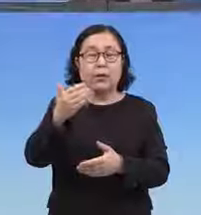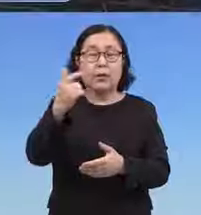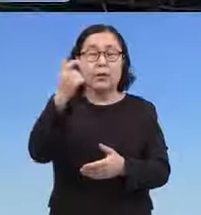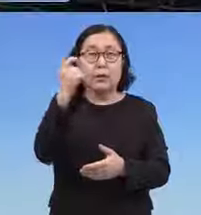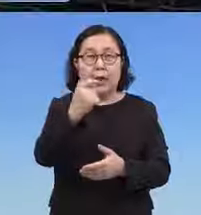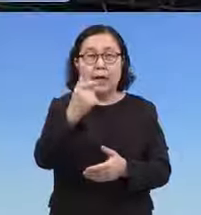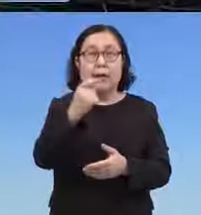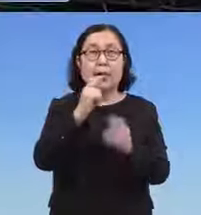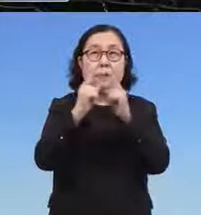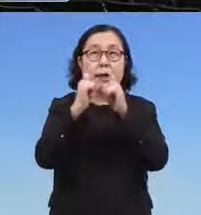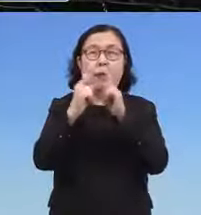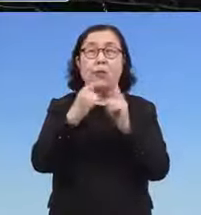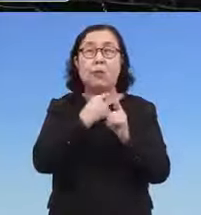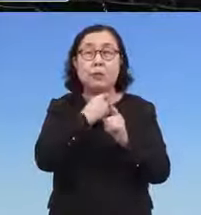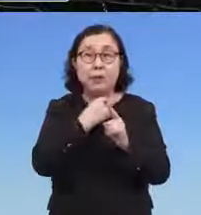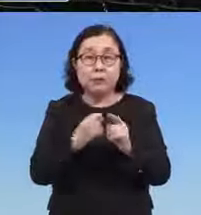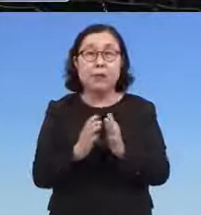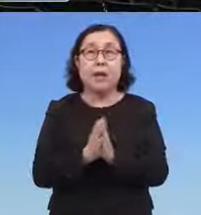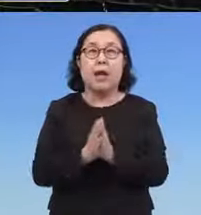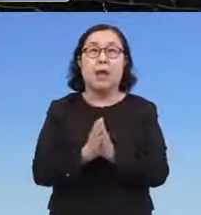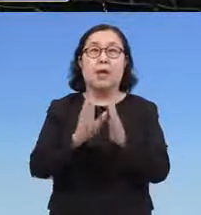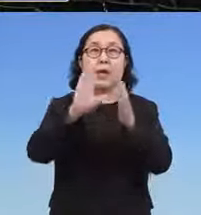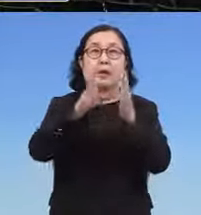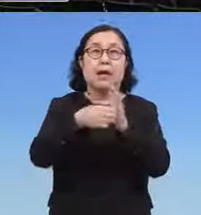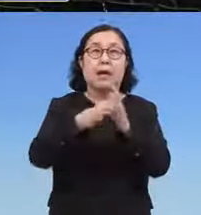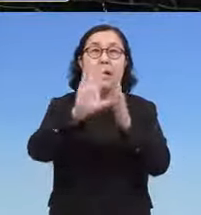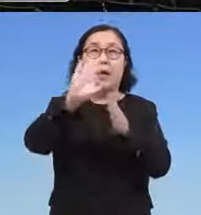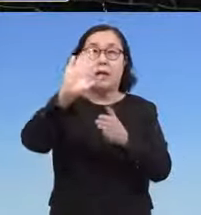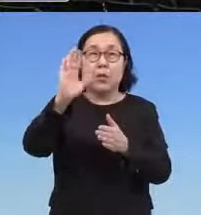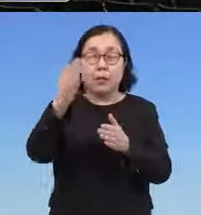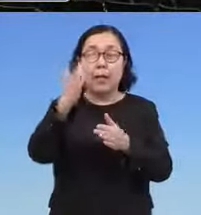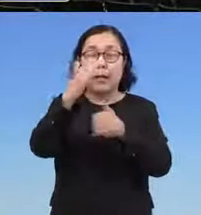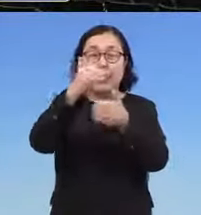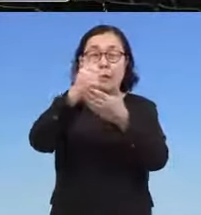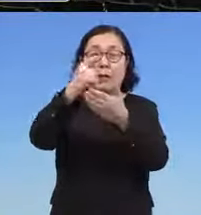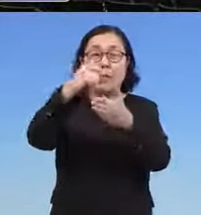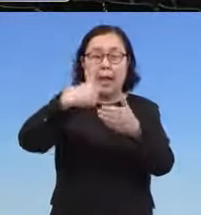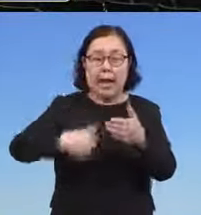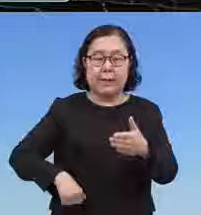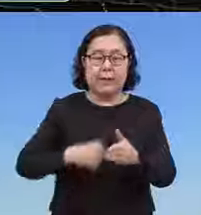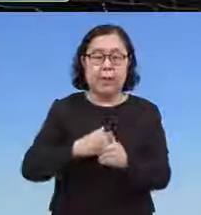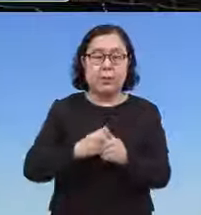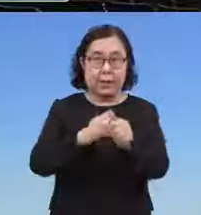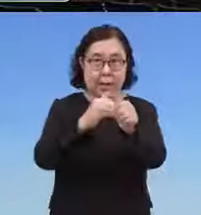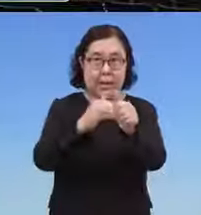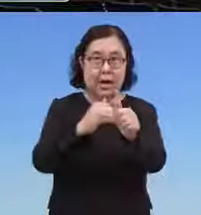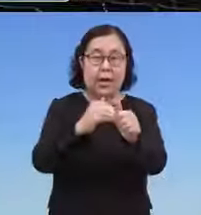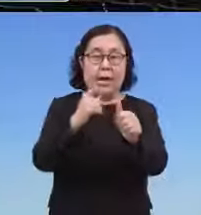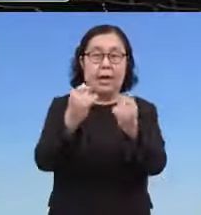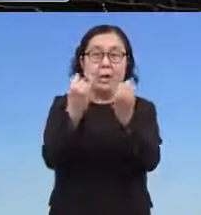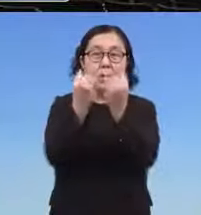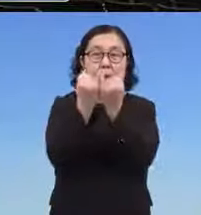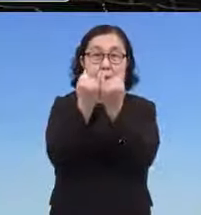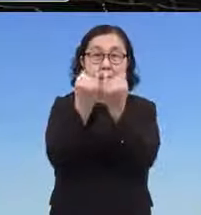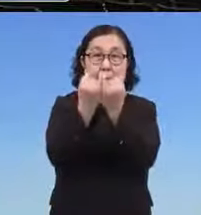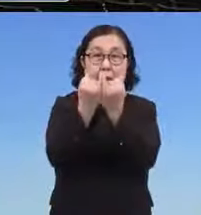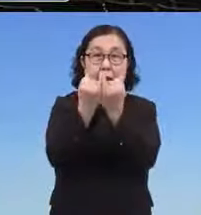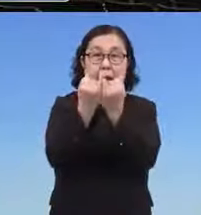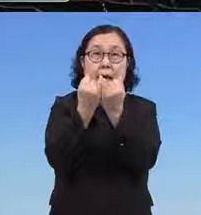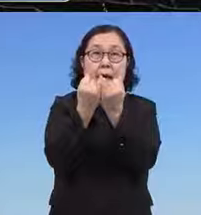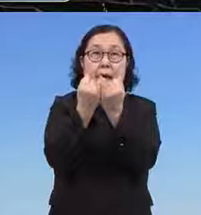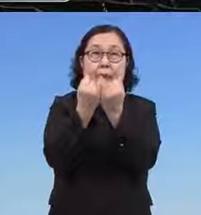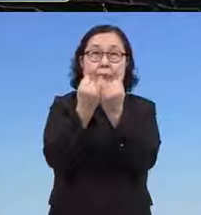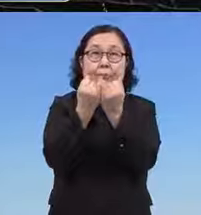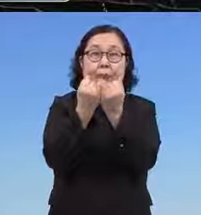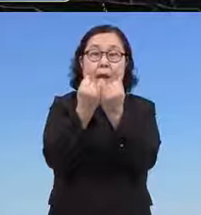4장 4절에서도 때가 참에 하나님이 그 아들을 보내사 여자에게 나게 하시고, 이